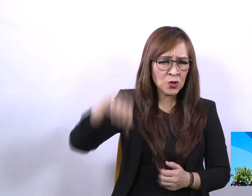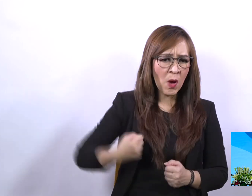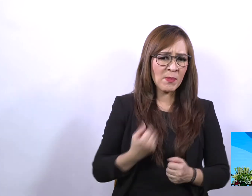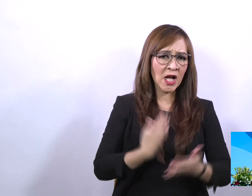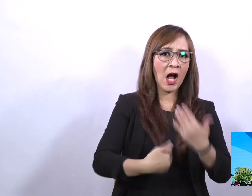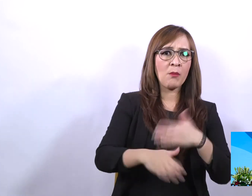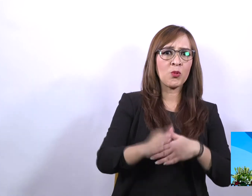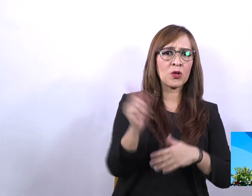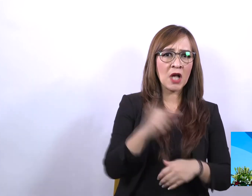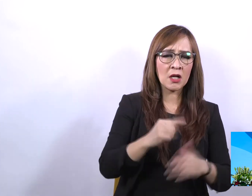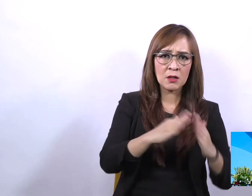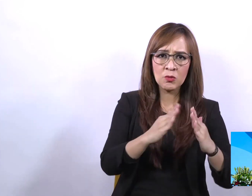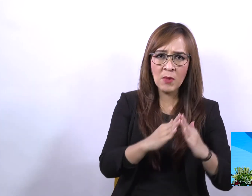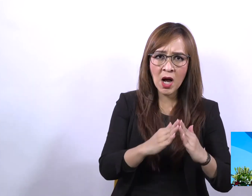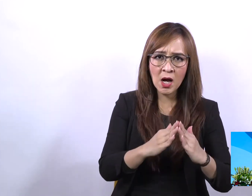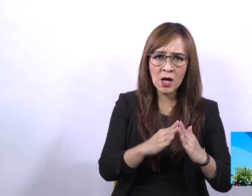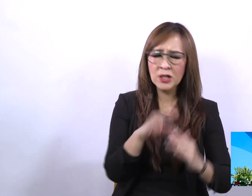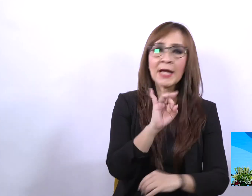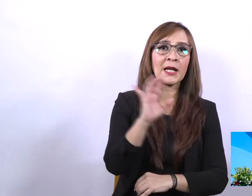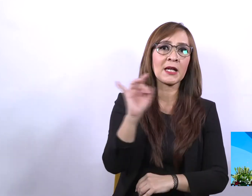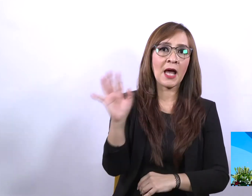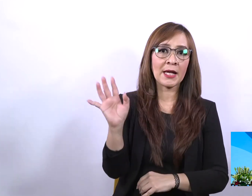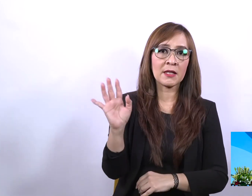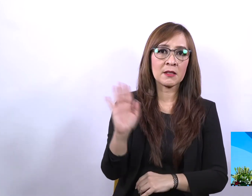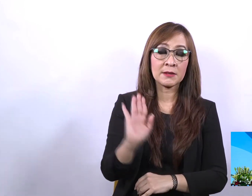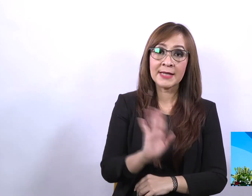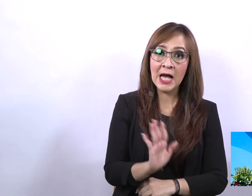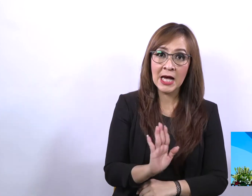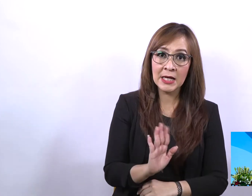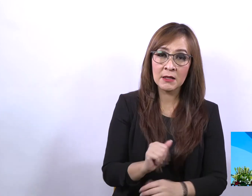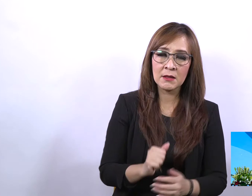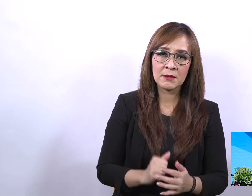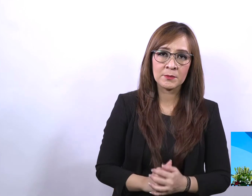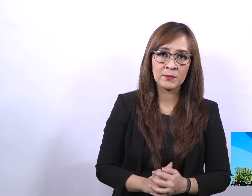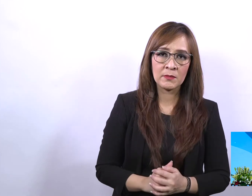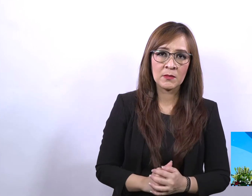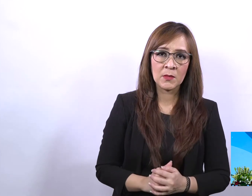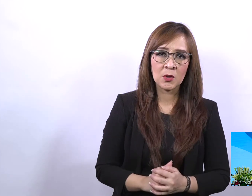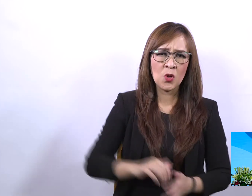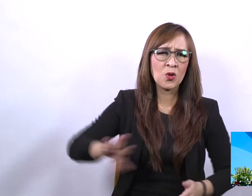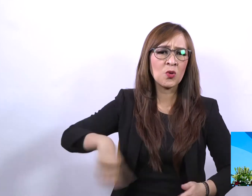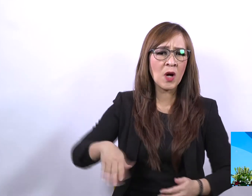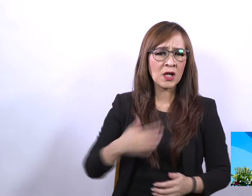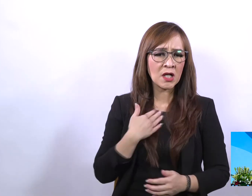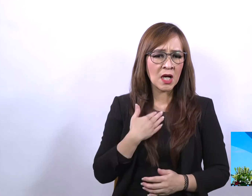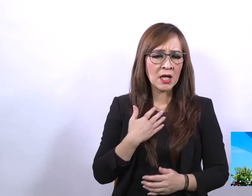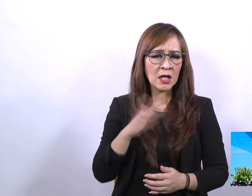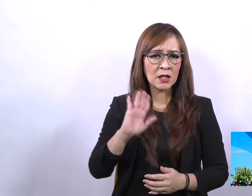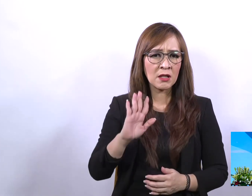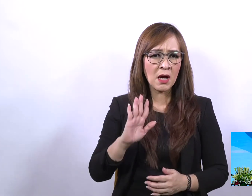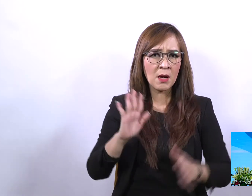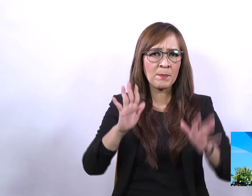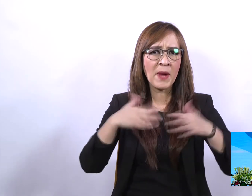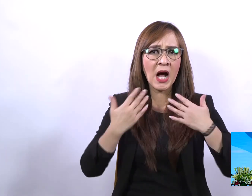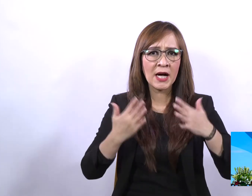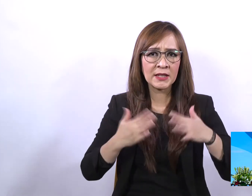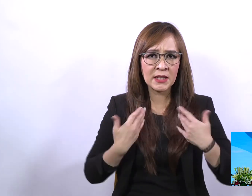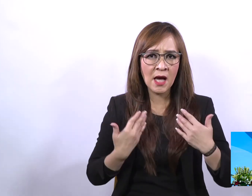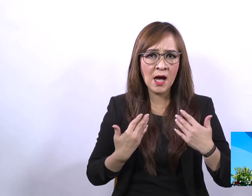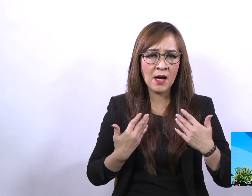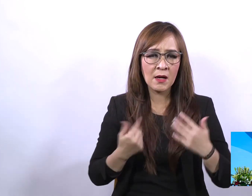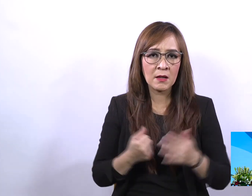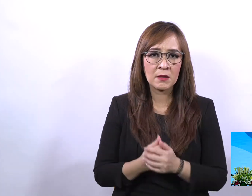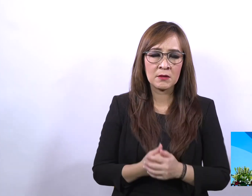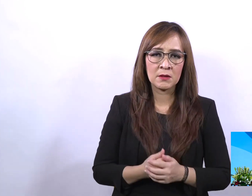pejuang kalau kita jadi istri yang nuntut terus lalu kita bingung depan rumah tangga saya enggak bahagia karena mulut serangga teratur sering ngomong